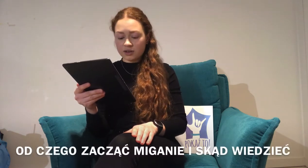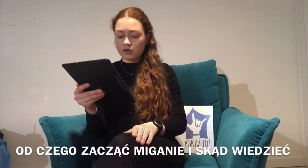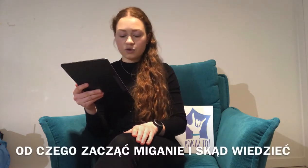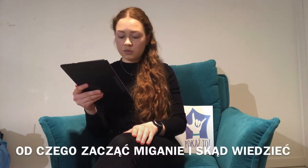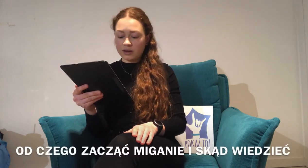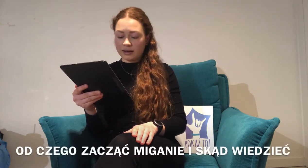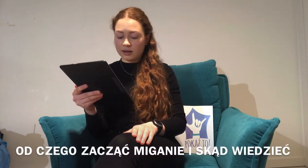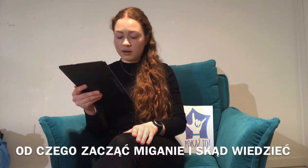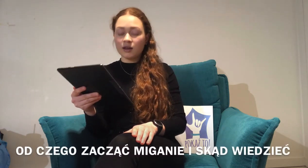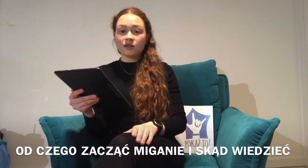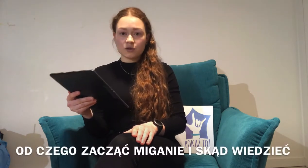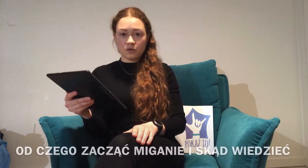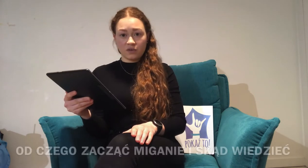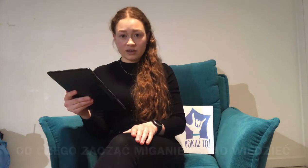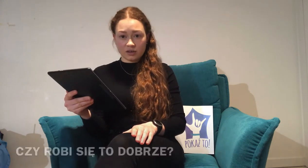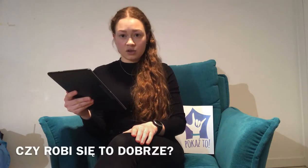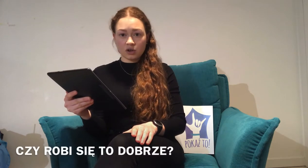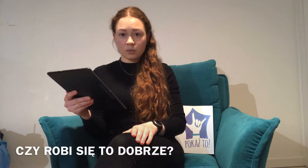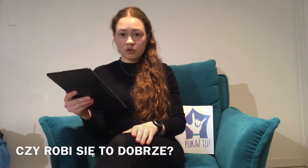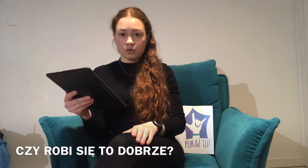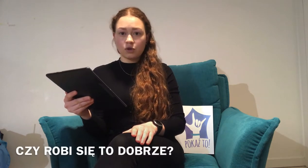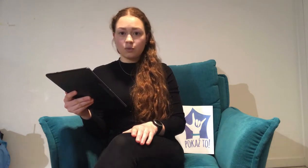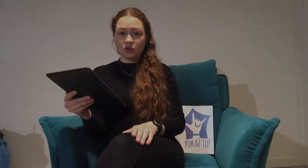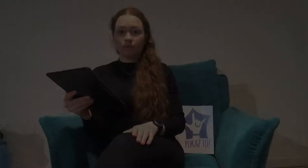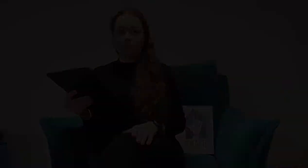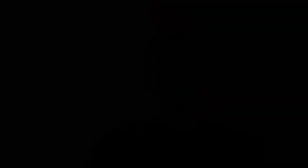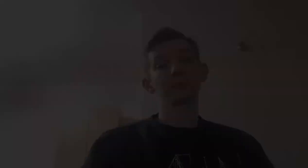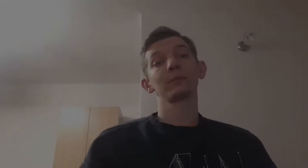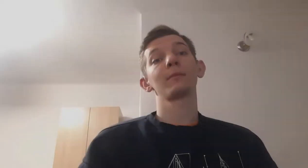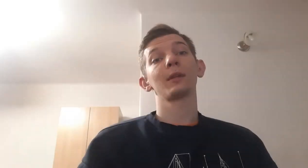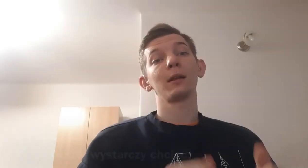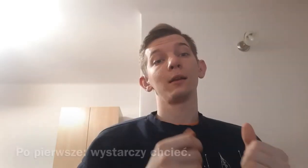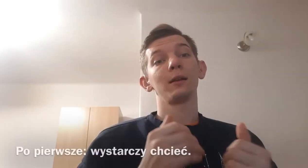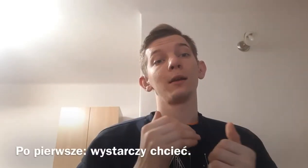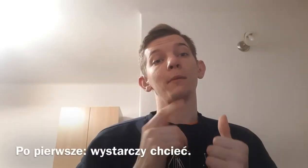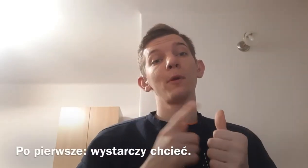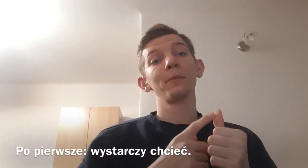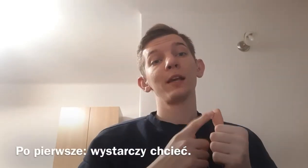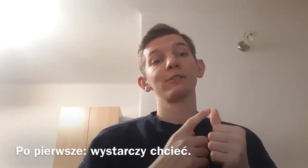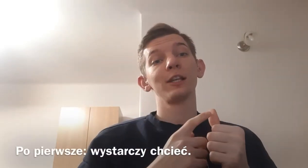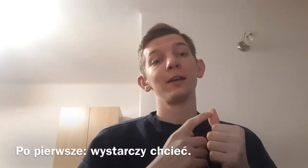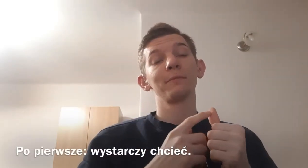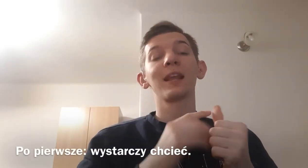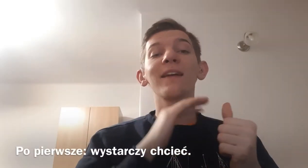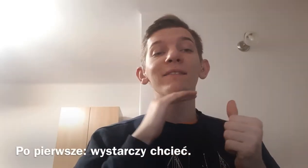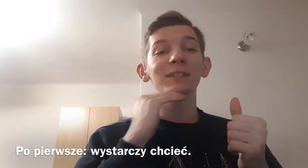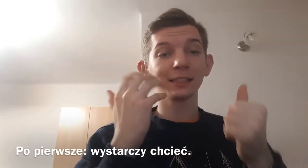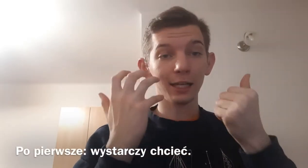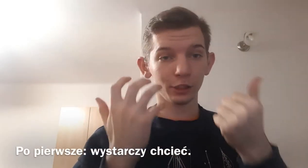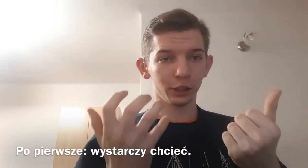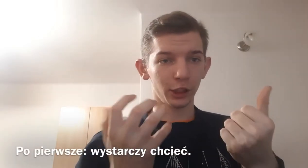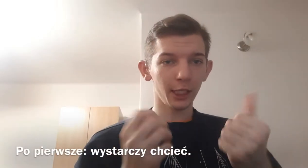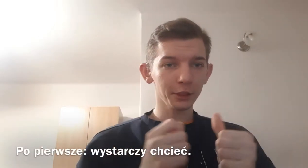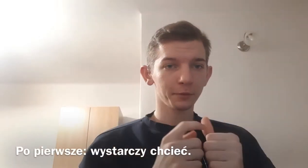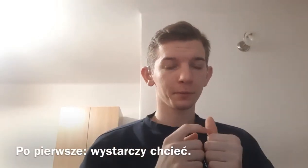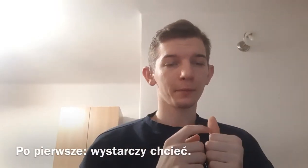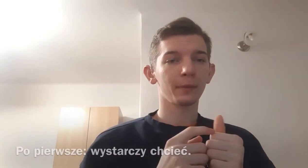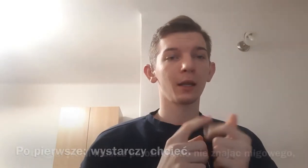zacząć miganie? Skąd wiedzieć, czy robi się to dobrze? Po pierwsze, wystarczy chcieć.